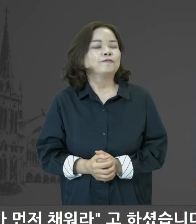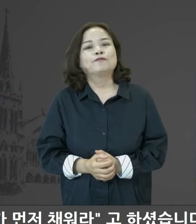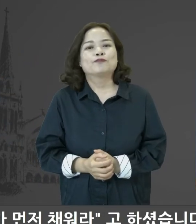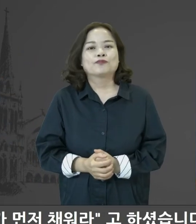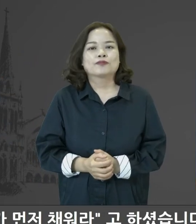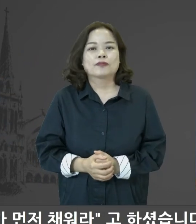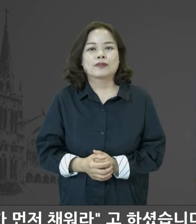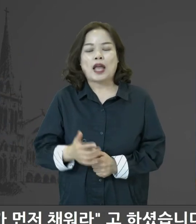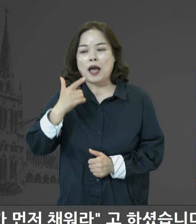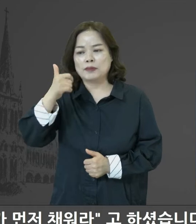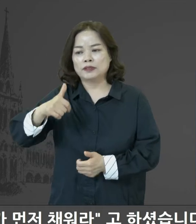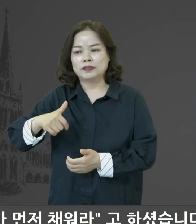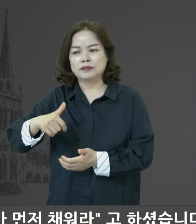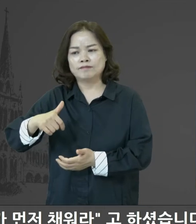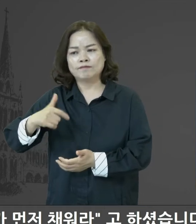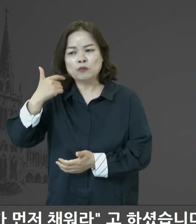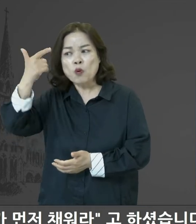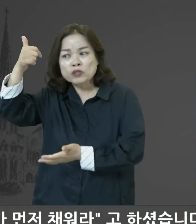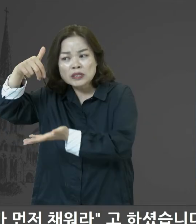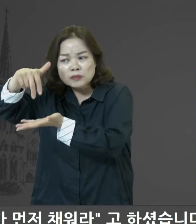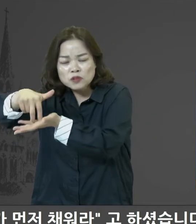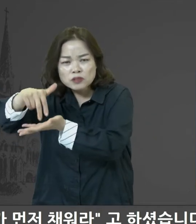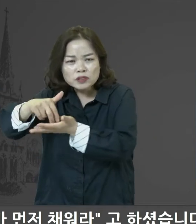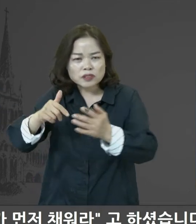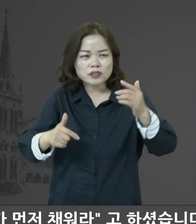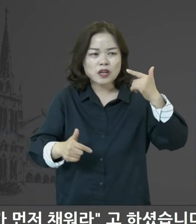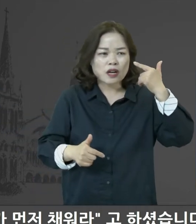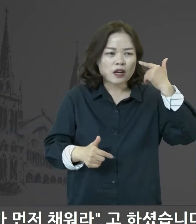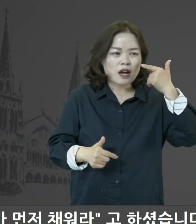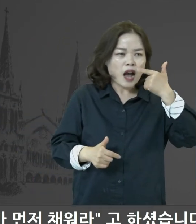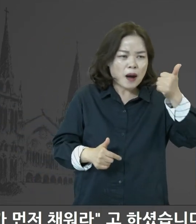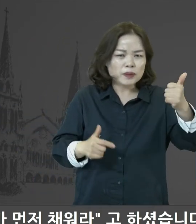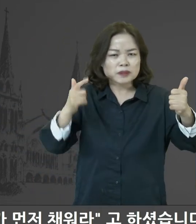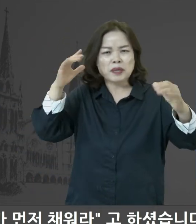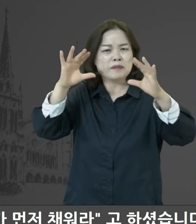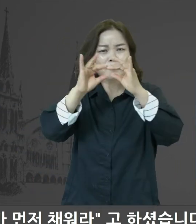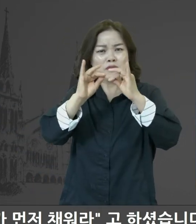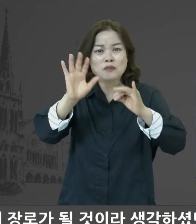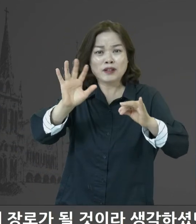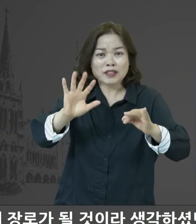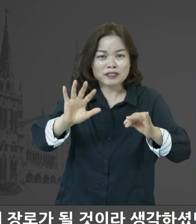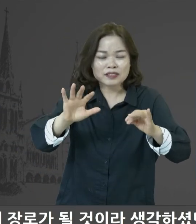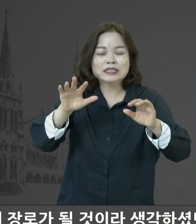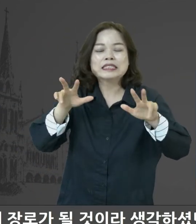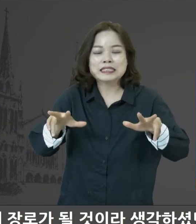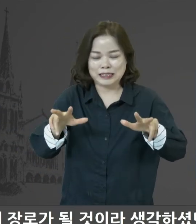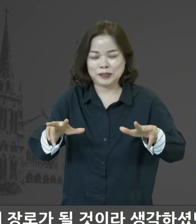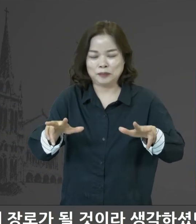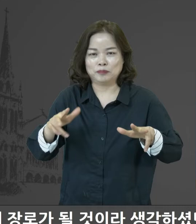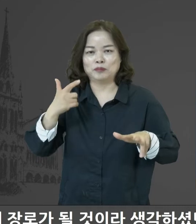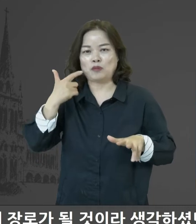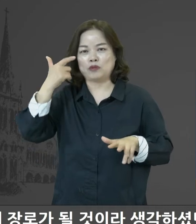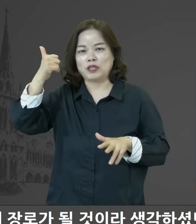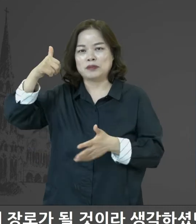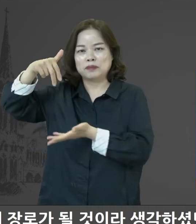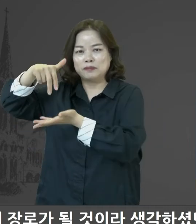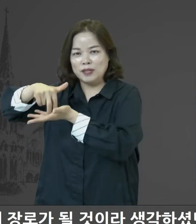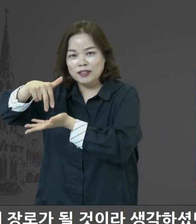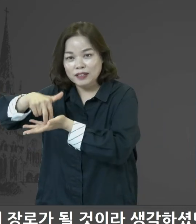그때 저는 솔직히 아버지의 말씀에 100% 동의할 수 없었지만 목사가 된 지금은 그 아버지의 마음을 이해합니다.